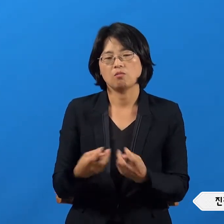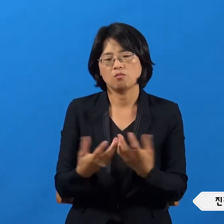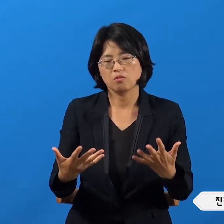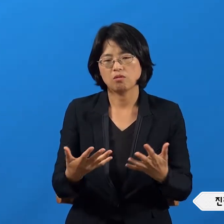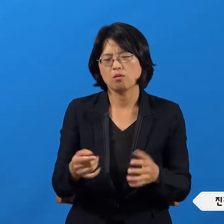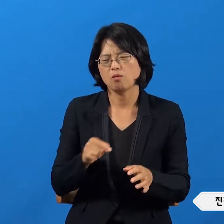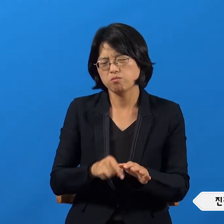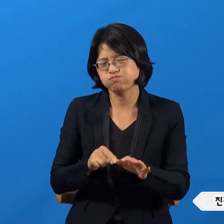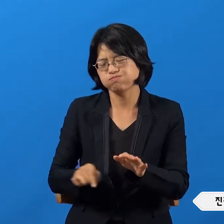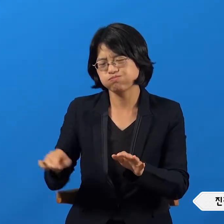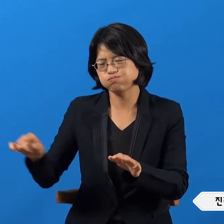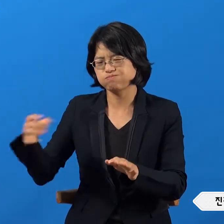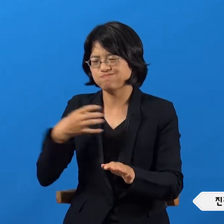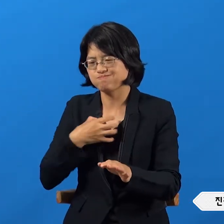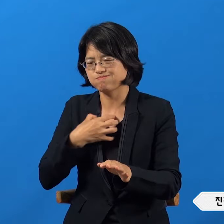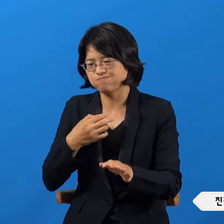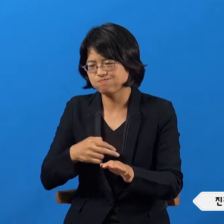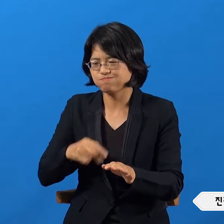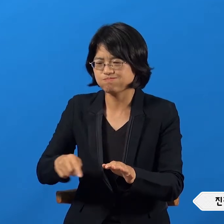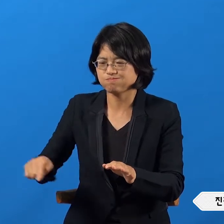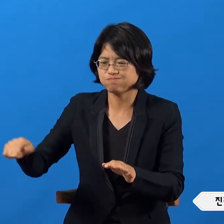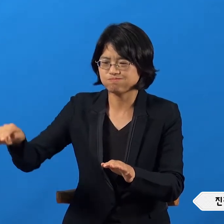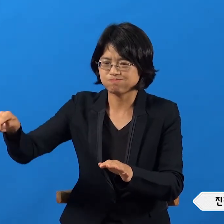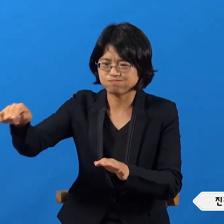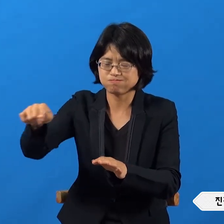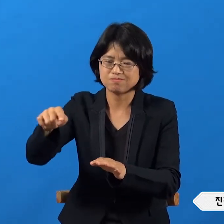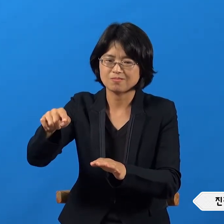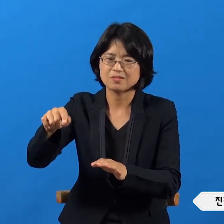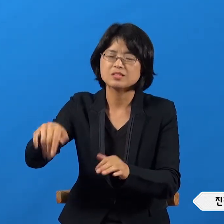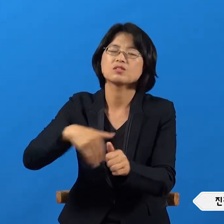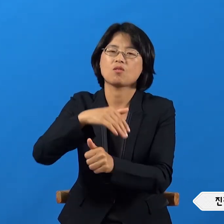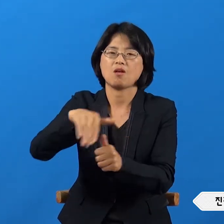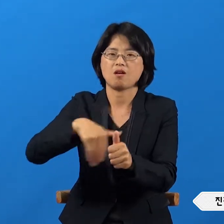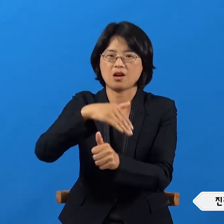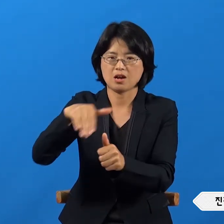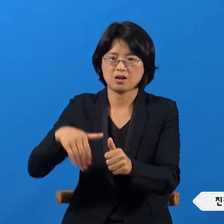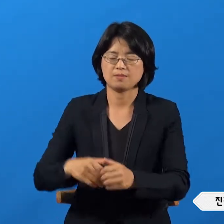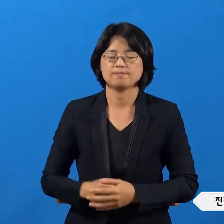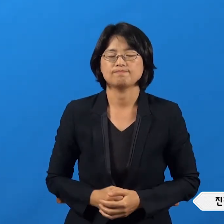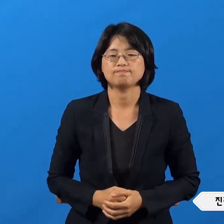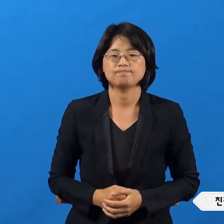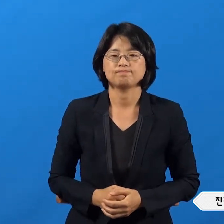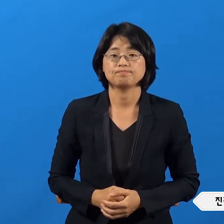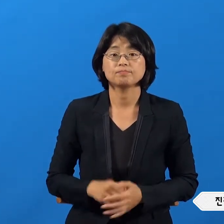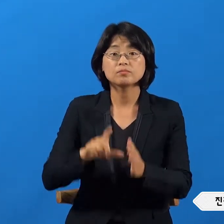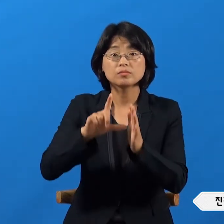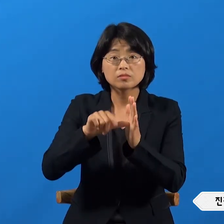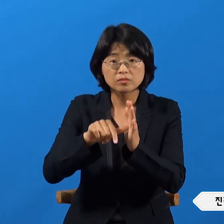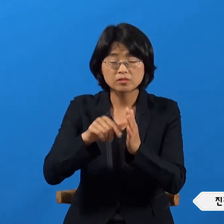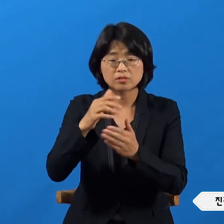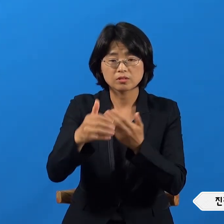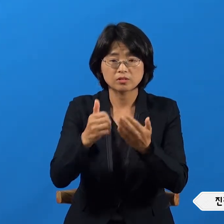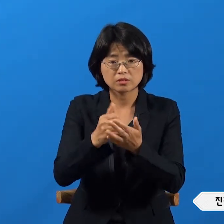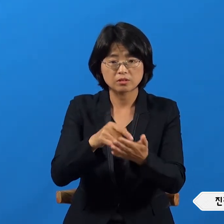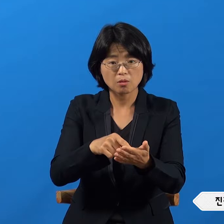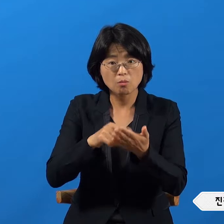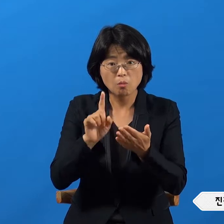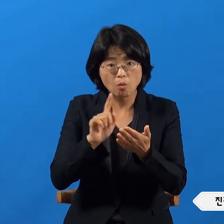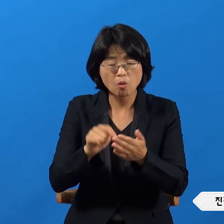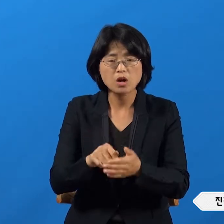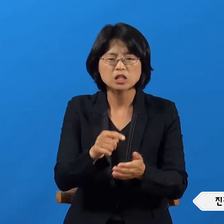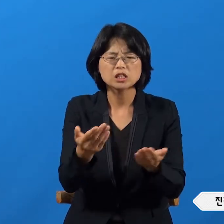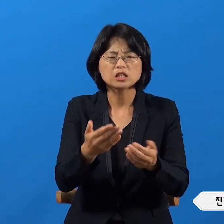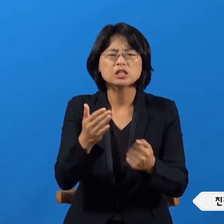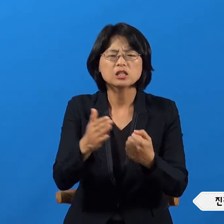되는 상황에 이르게 됩니다. 그때 성경은 말하기를 그 일로 인해서 길로 말미암아